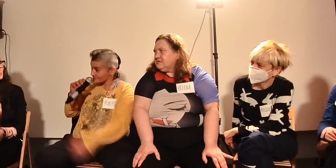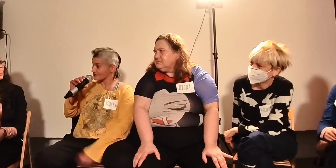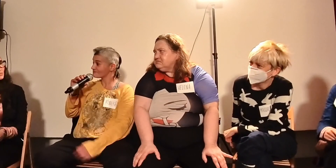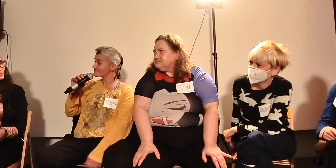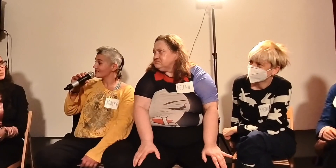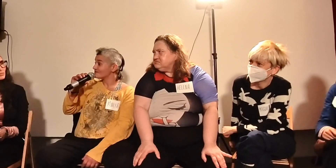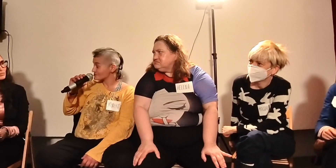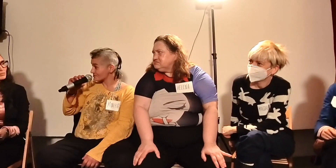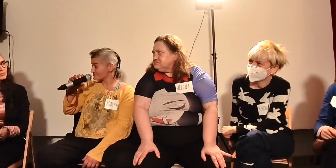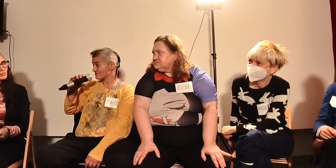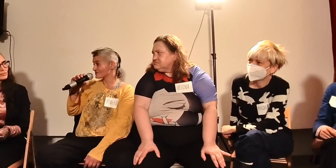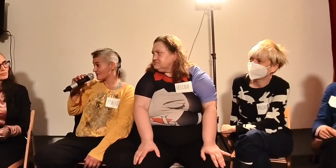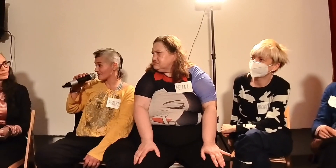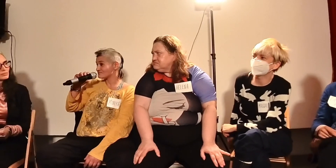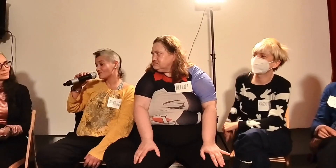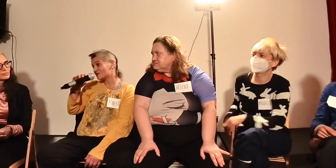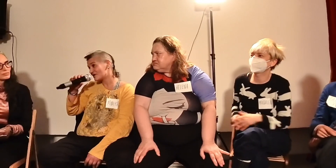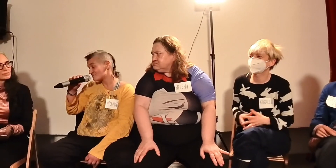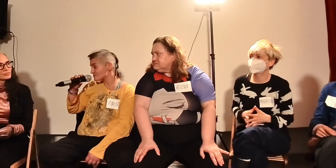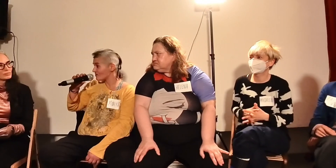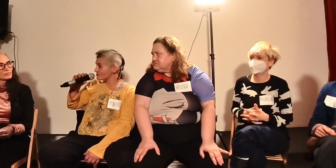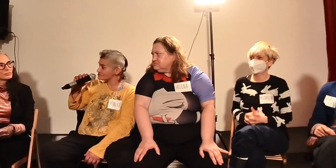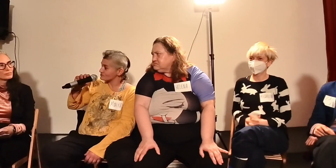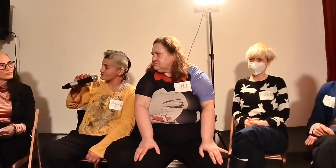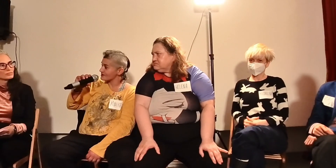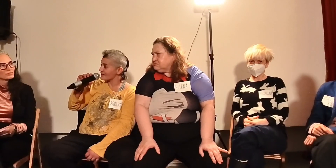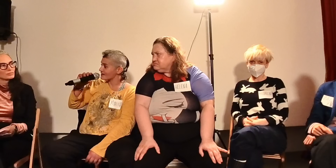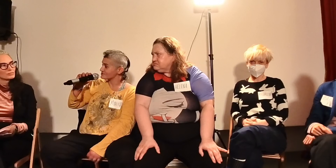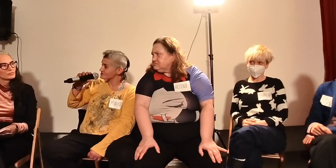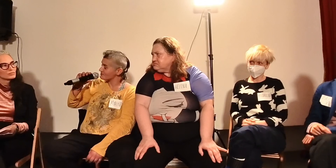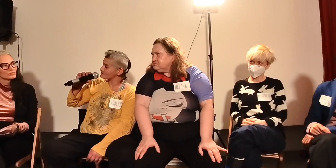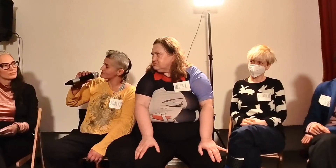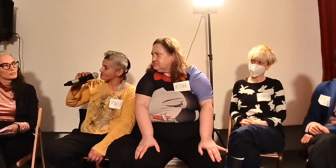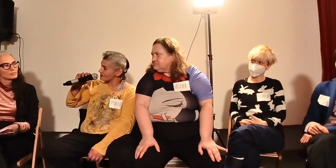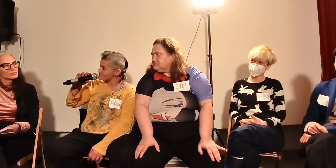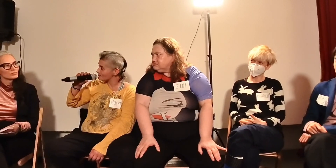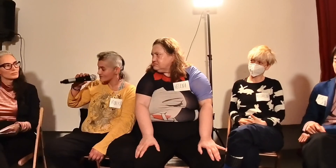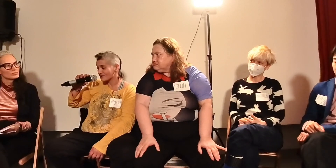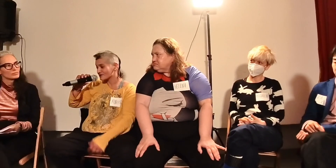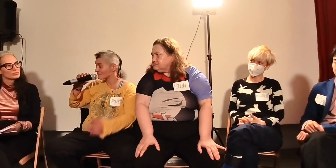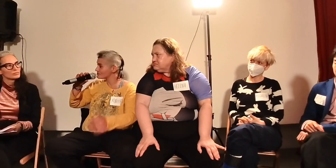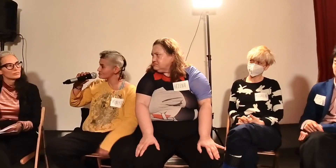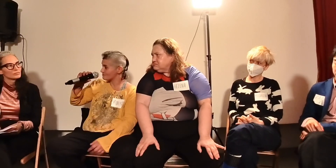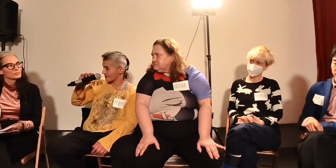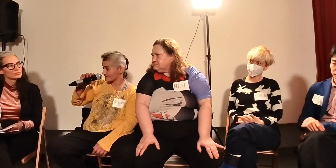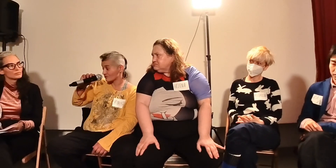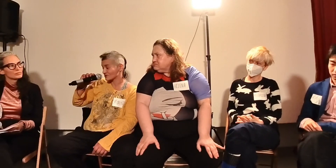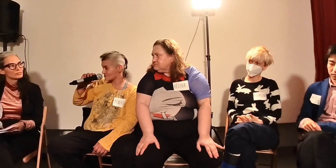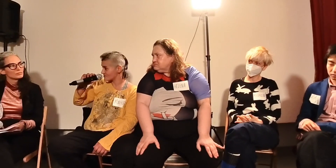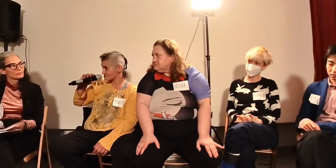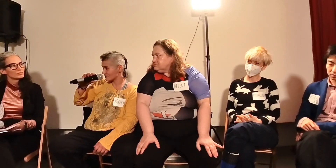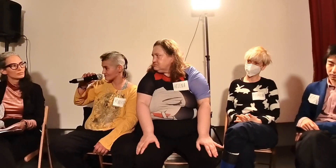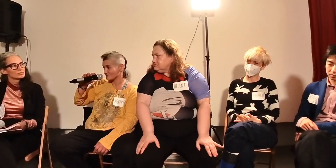do GHMP, přišli bychom tam a dobrý den, my jsme holky z ulice a tiskneme trička, chceme vydělat na pojízdnou